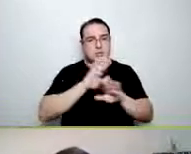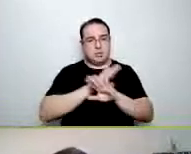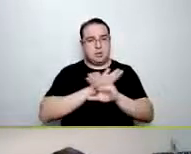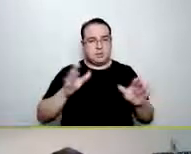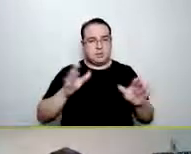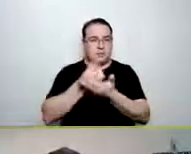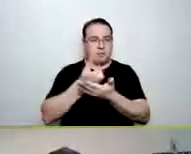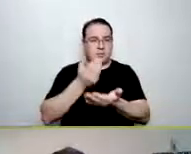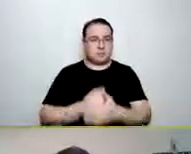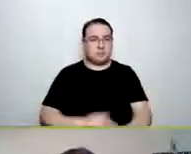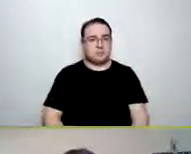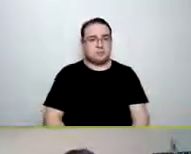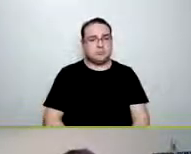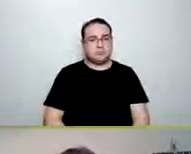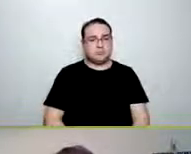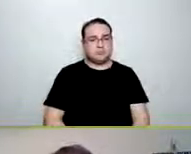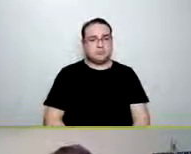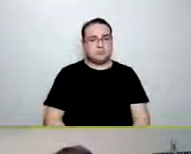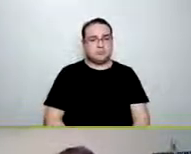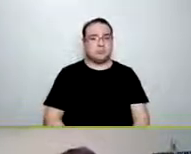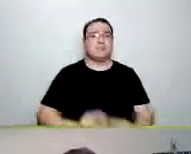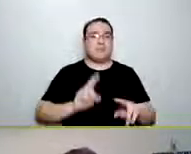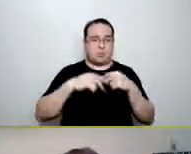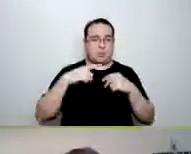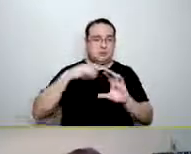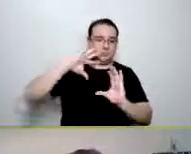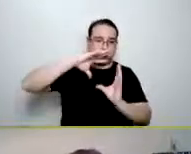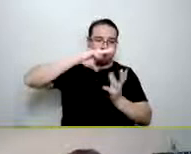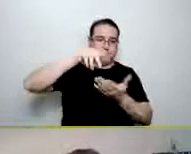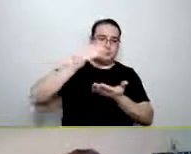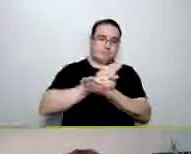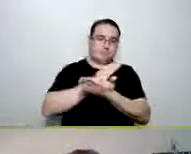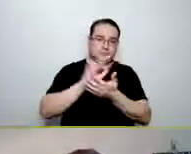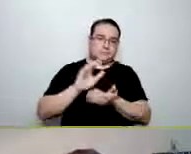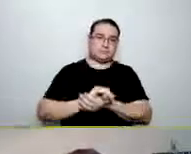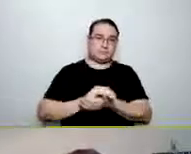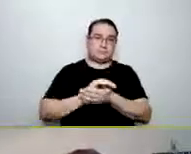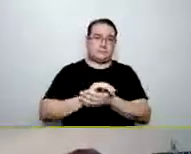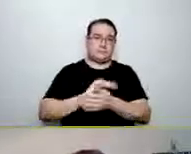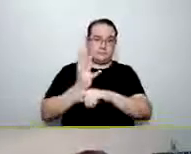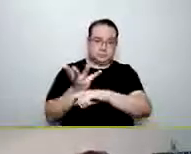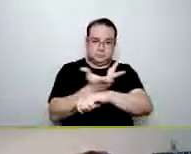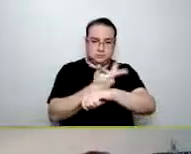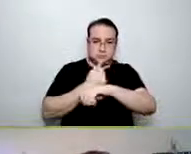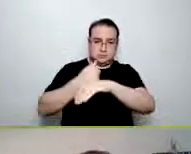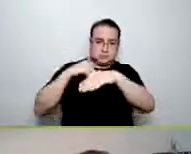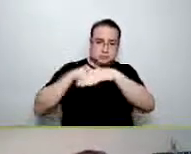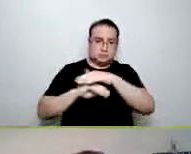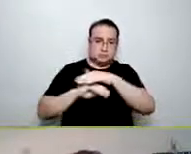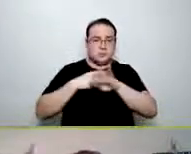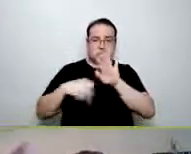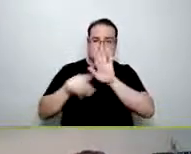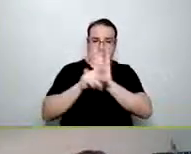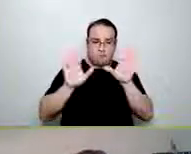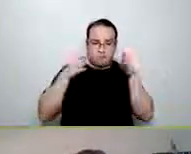gravadas. Para isso, tem no mundo alguns acervos dedicados a línguas,